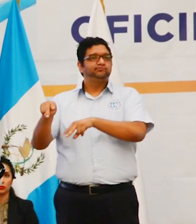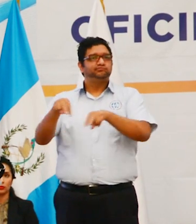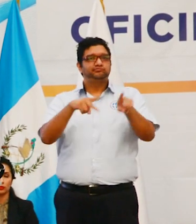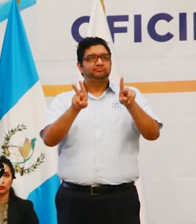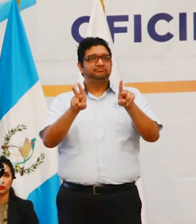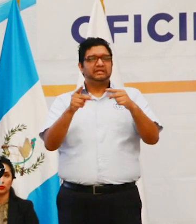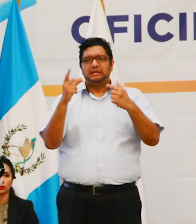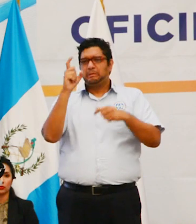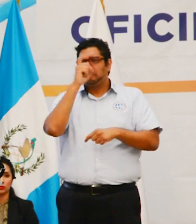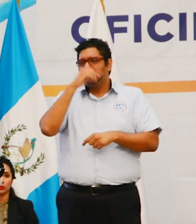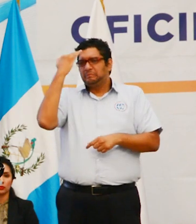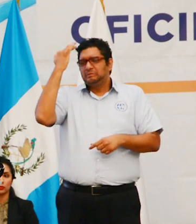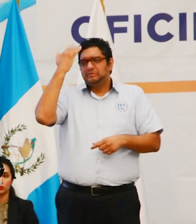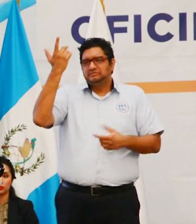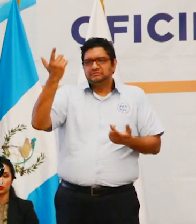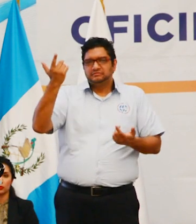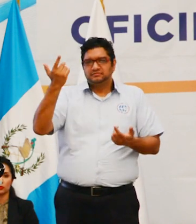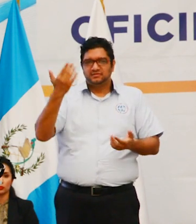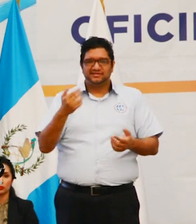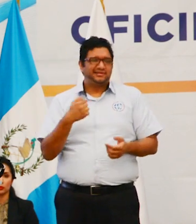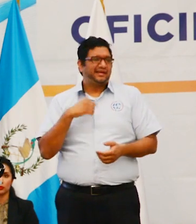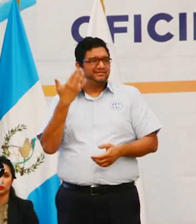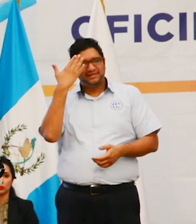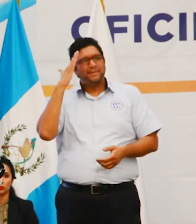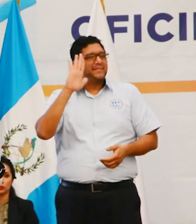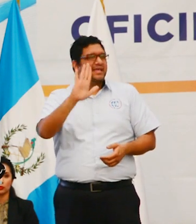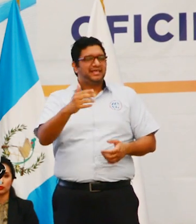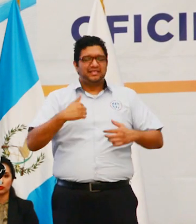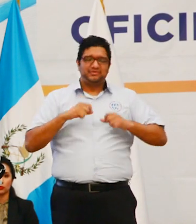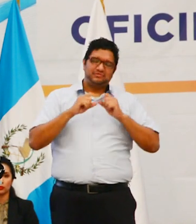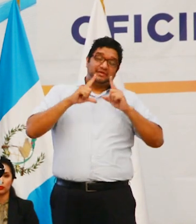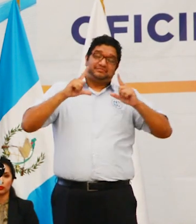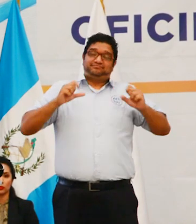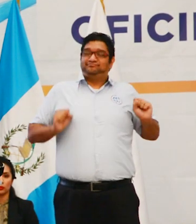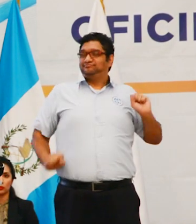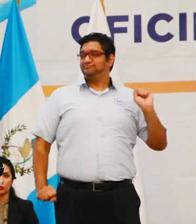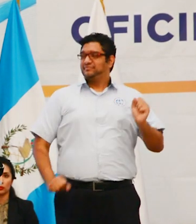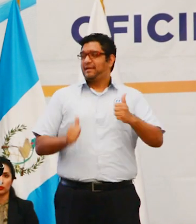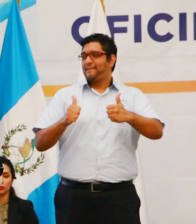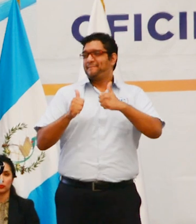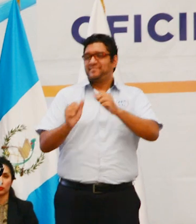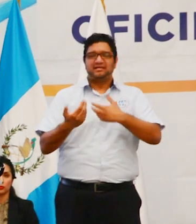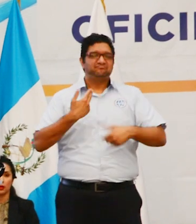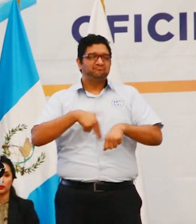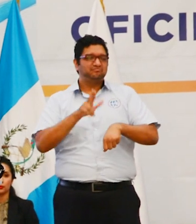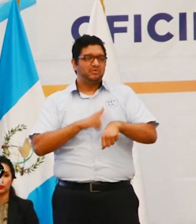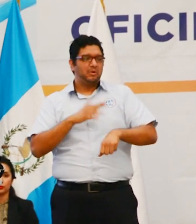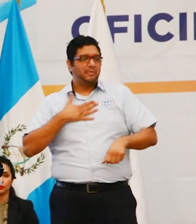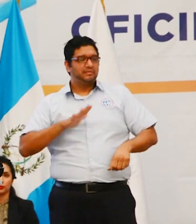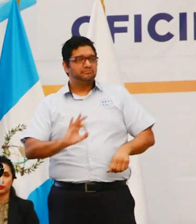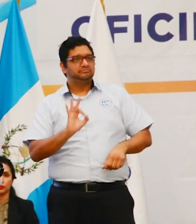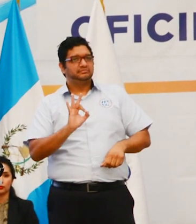todo por hecho, que el día de mañana vamos a amanecer igual de bien que hoy, que nos vamos a levantar, que vamos a poder observar el sol,